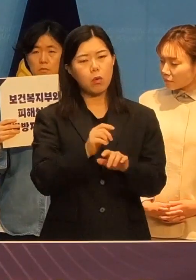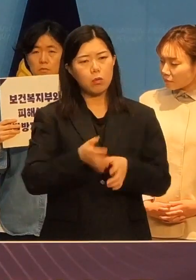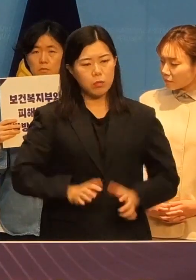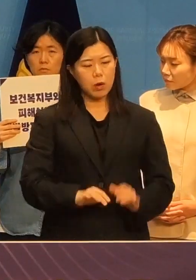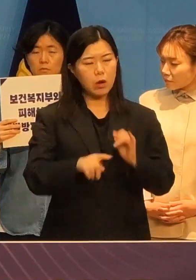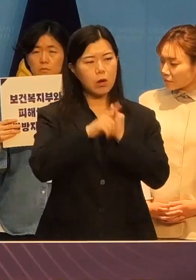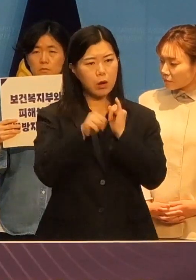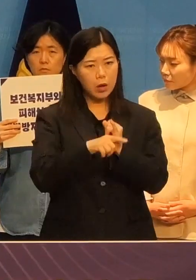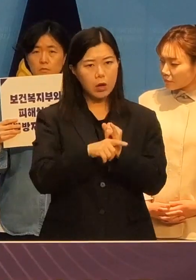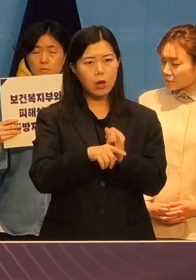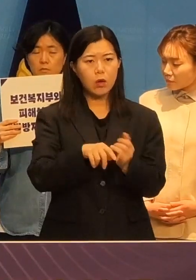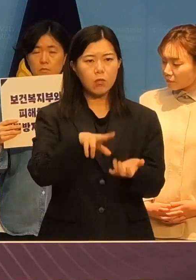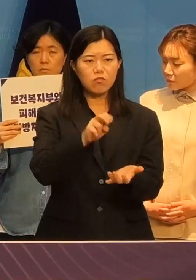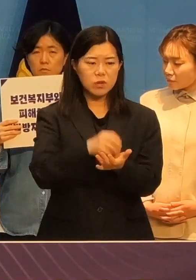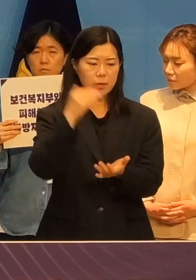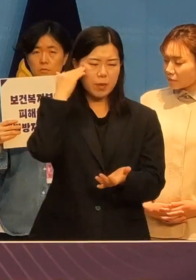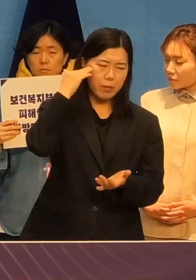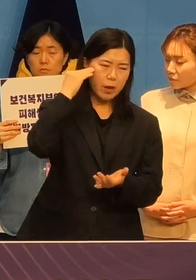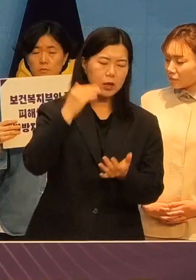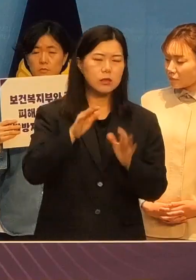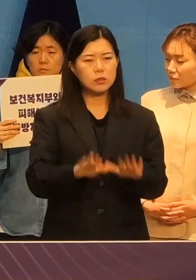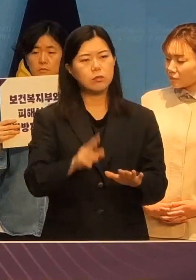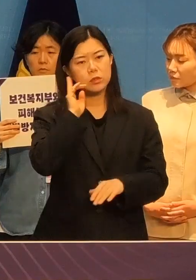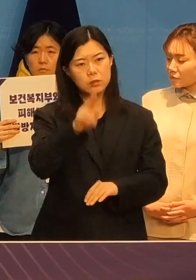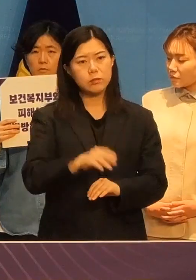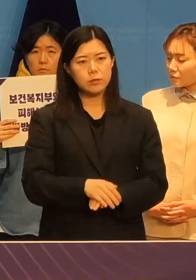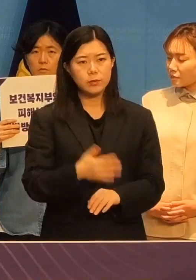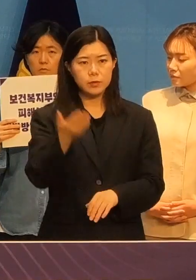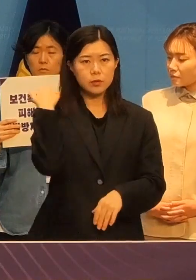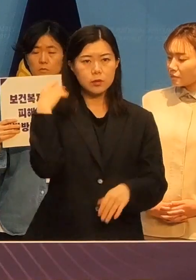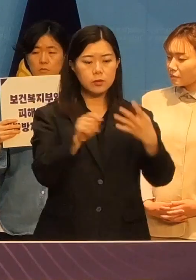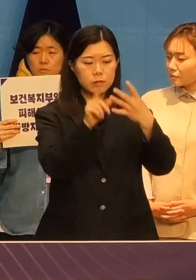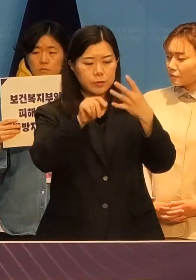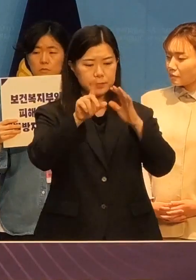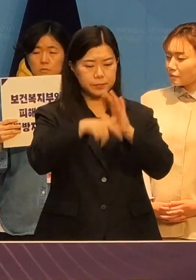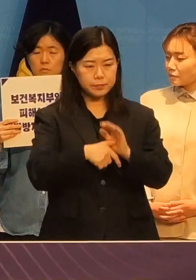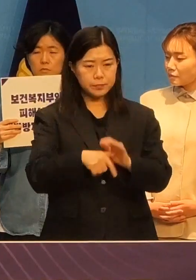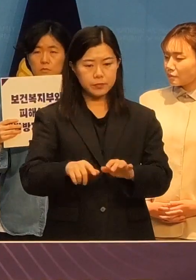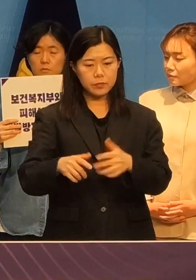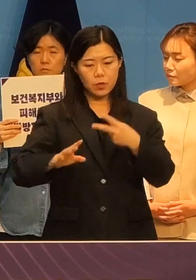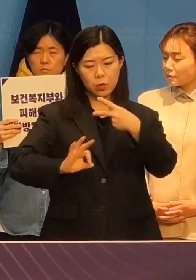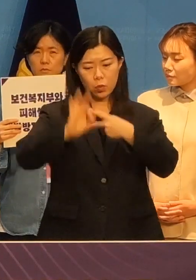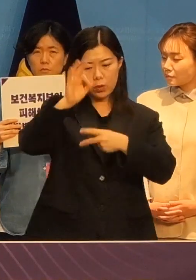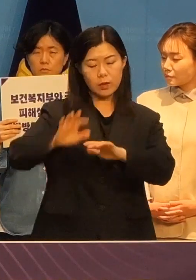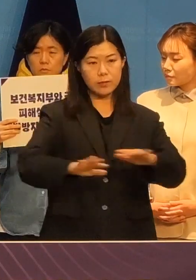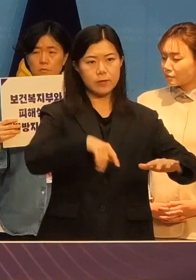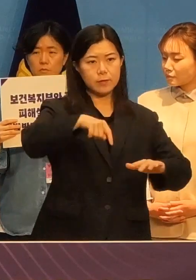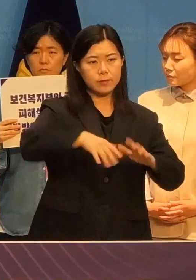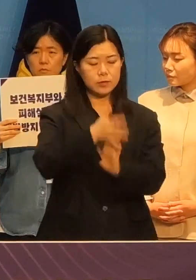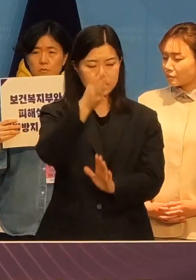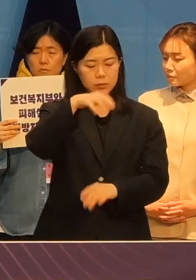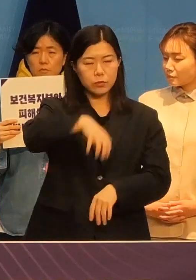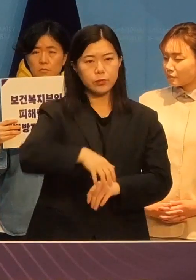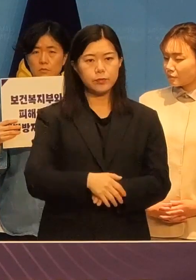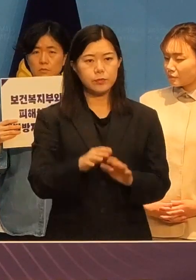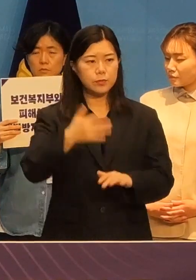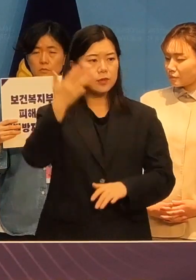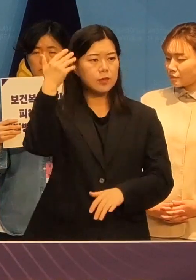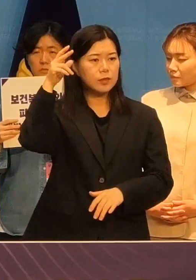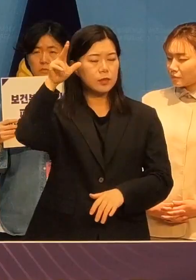여전히 심각합니다. 지난 4월 동해시에 위치했던